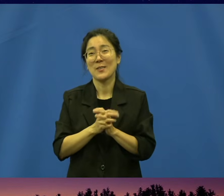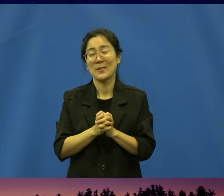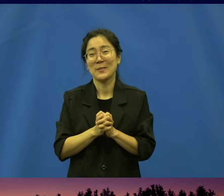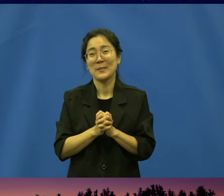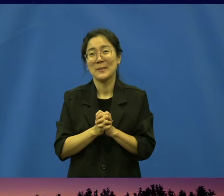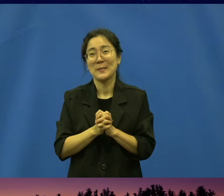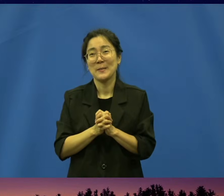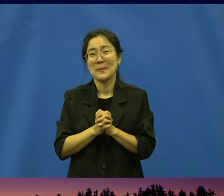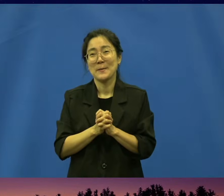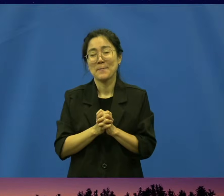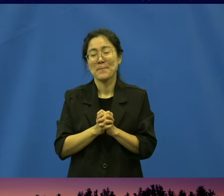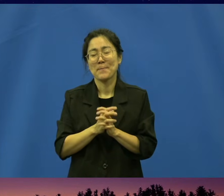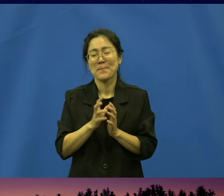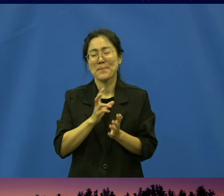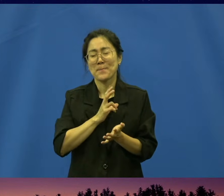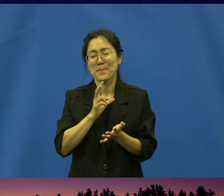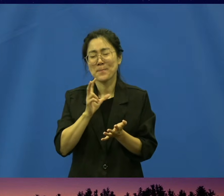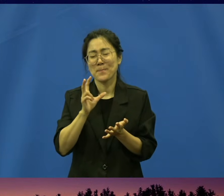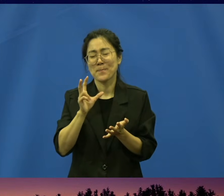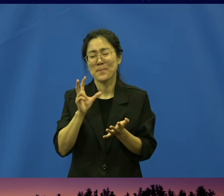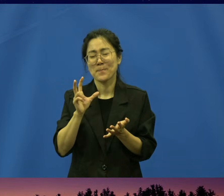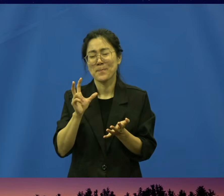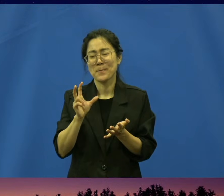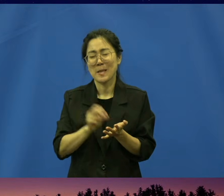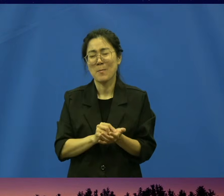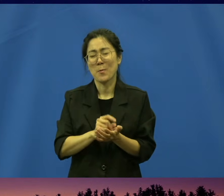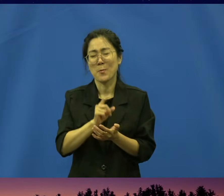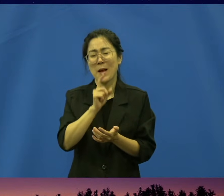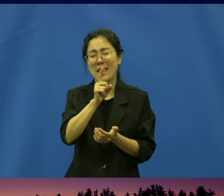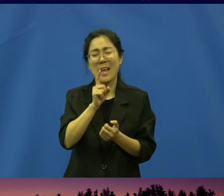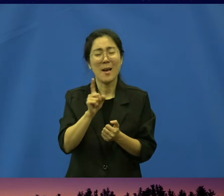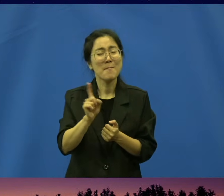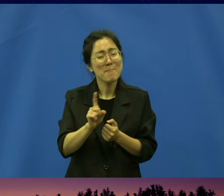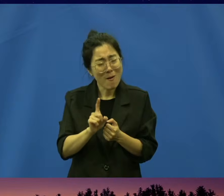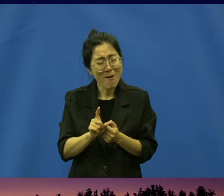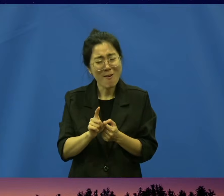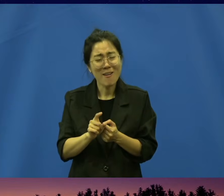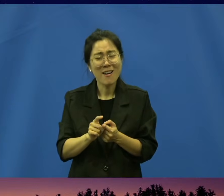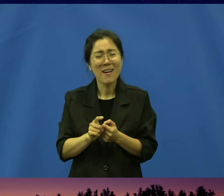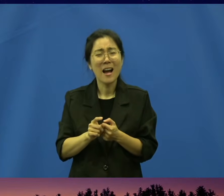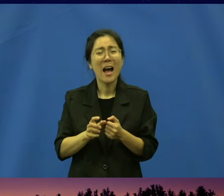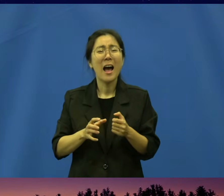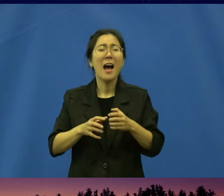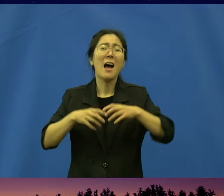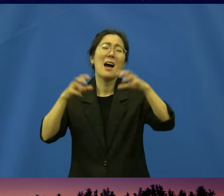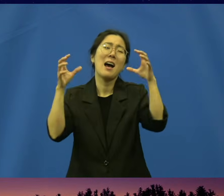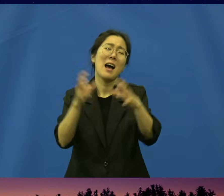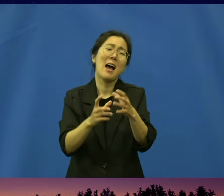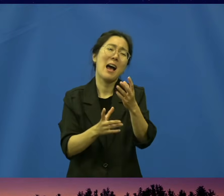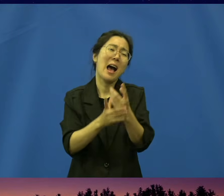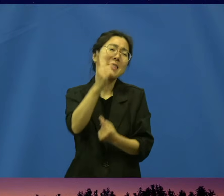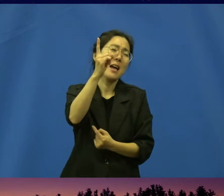가지 제목을 가지고 3번 반복해서 기도하신 줄을 여러분 아셔야 됩니다.